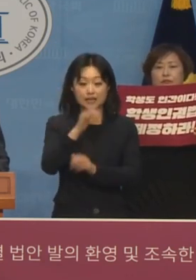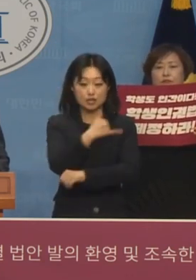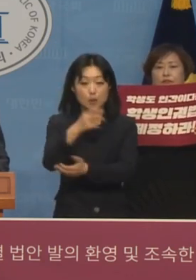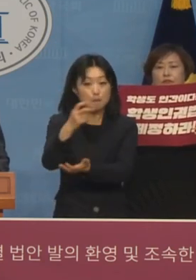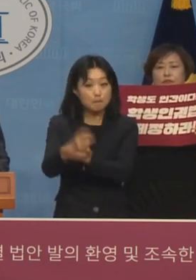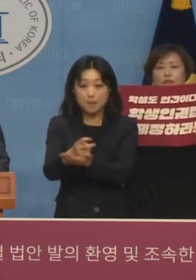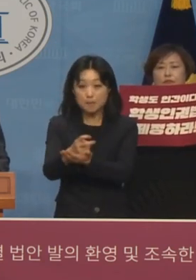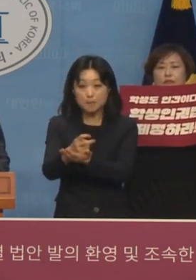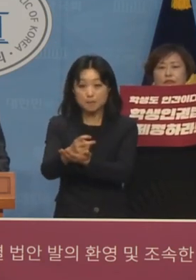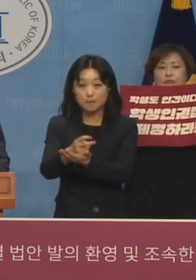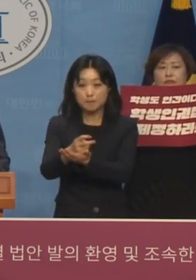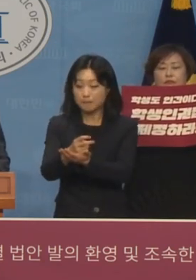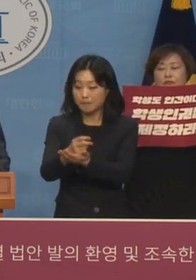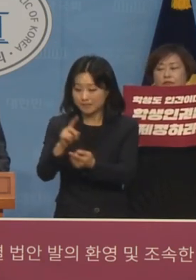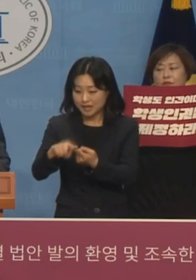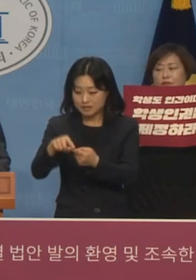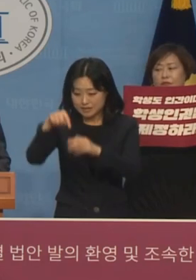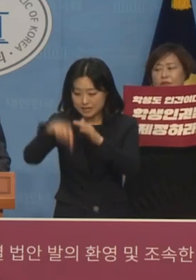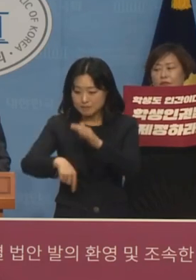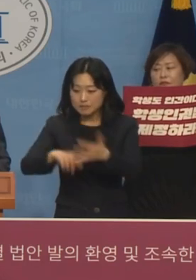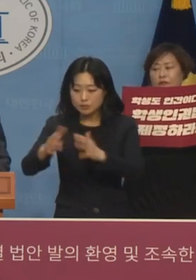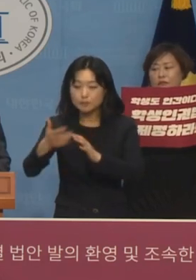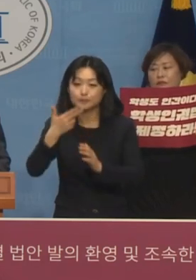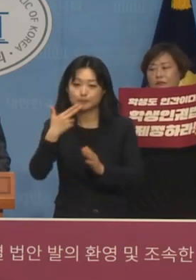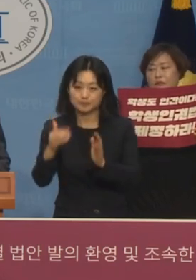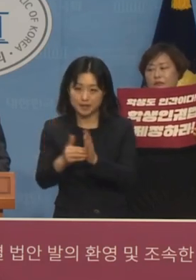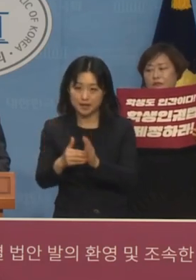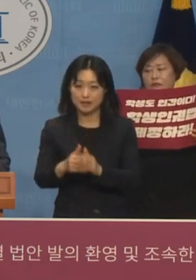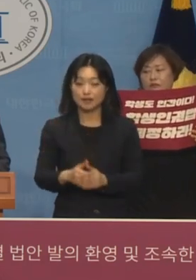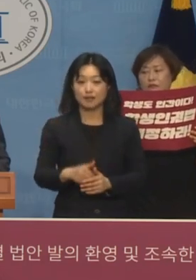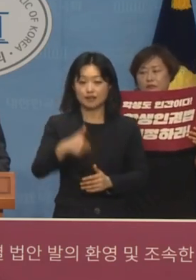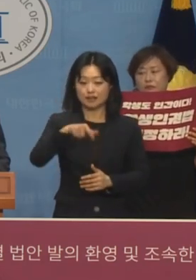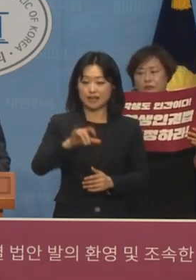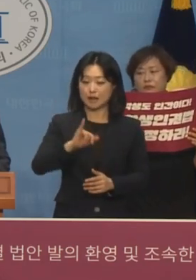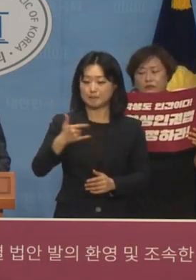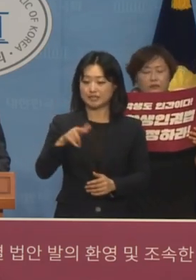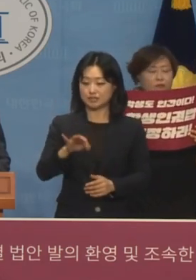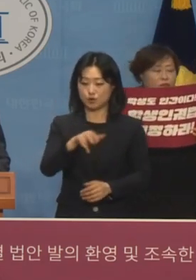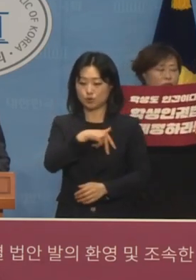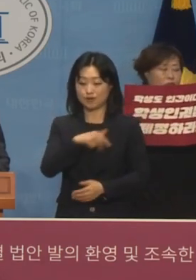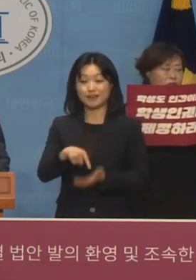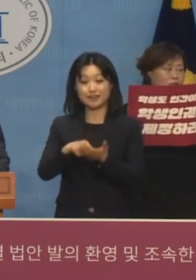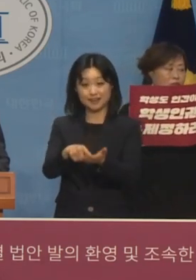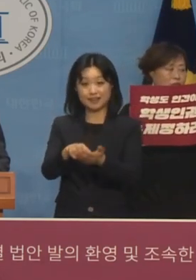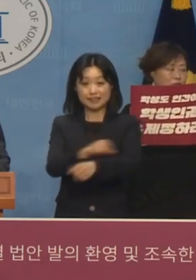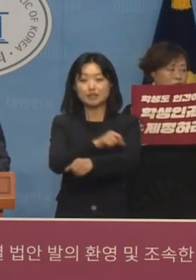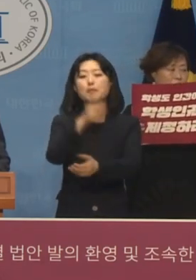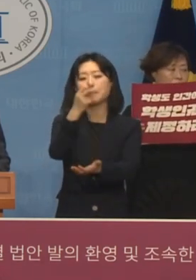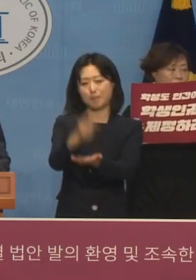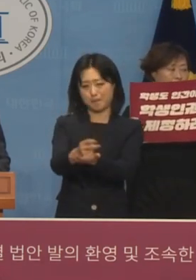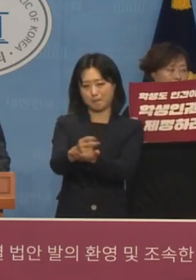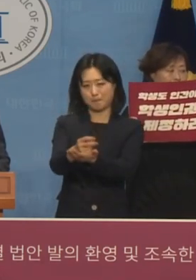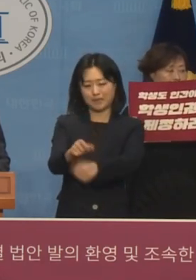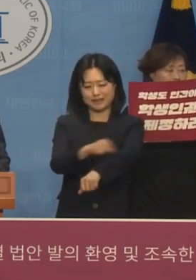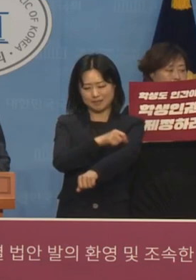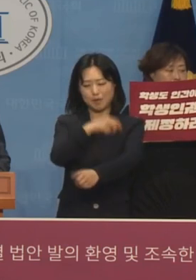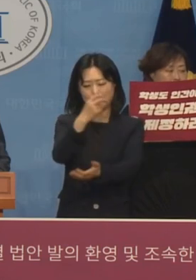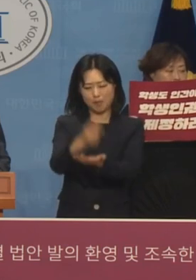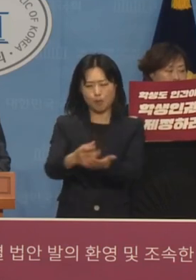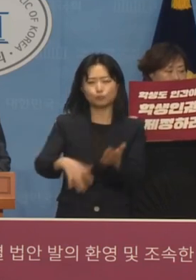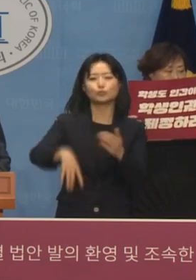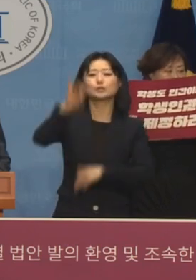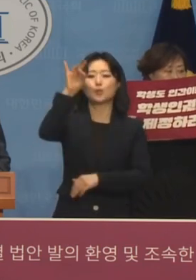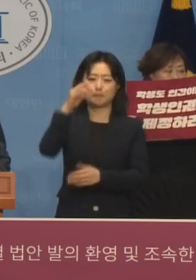제대로 다루어지지 않고 있는 셈이다. 이번 강민정 의원안은 특별법의 형태로 제안된